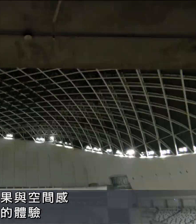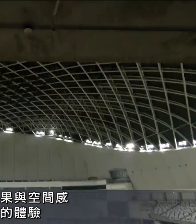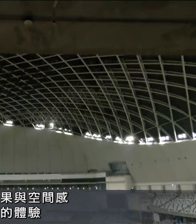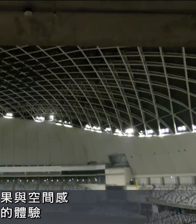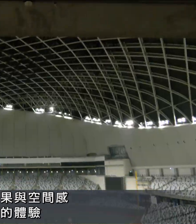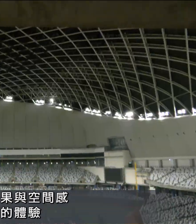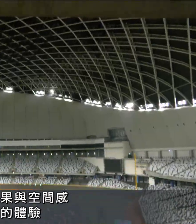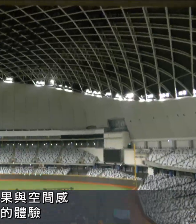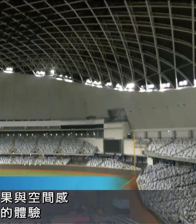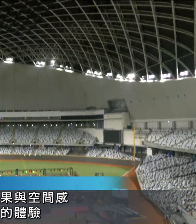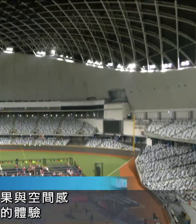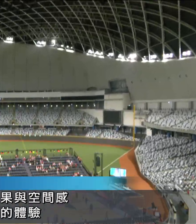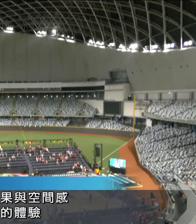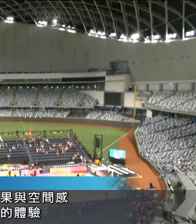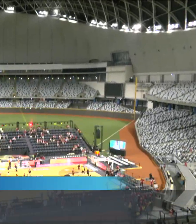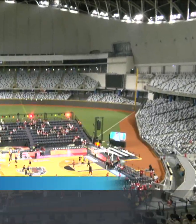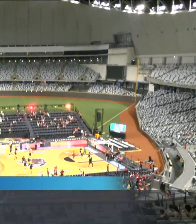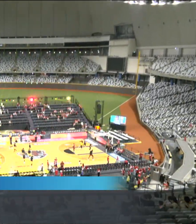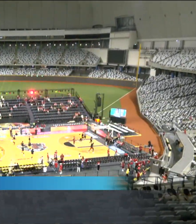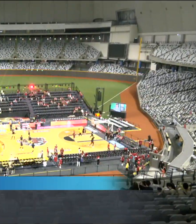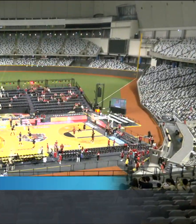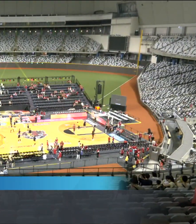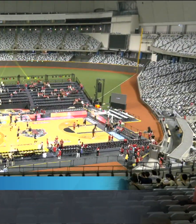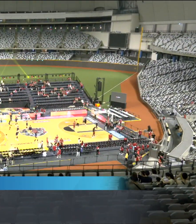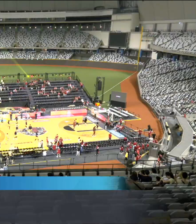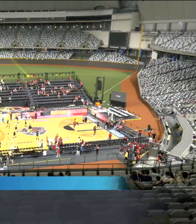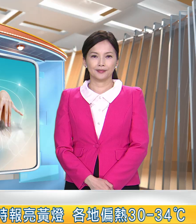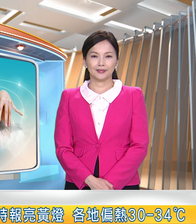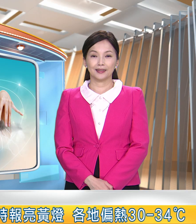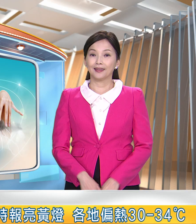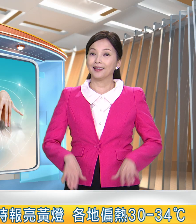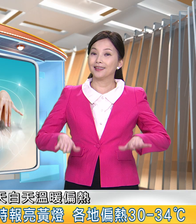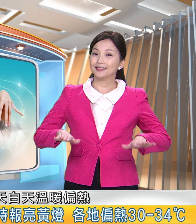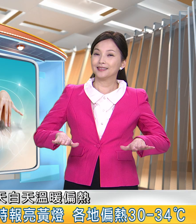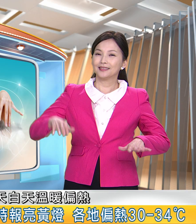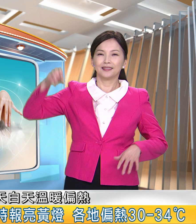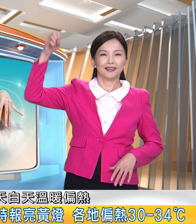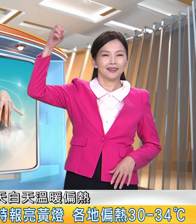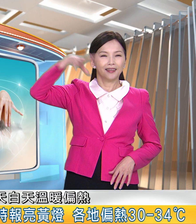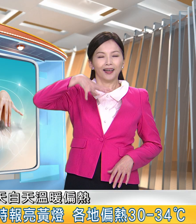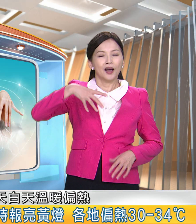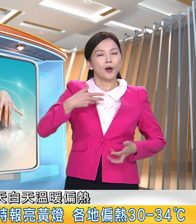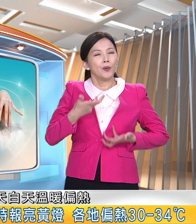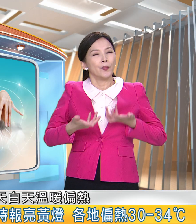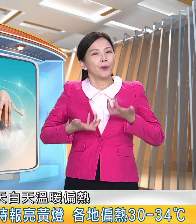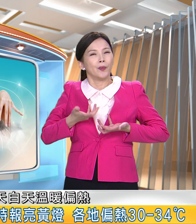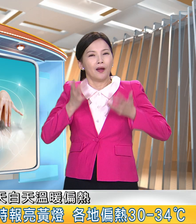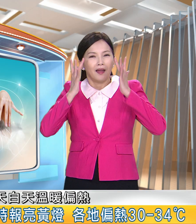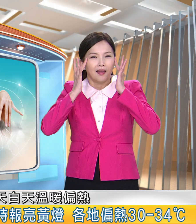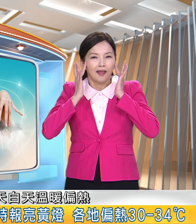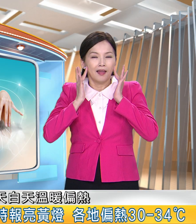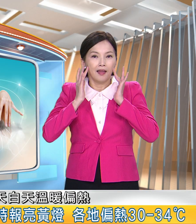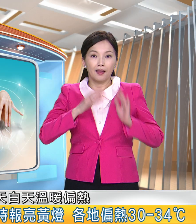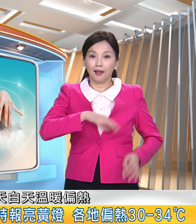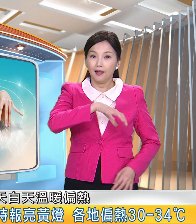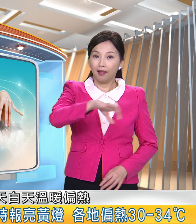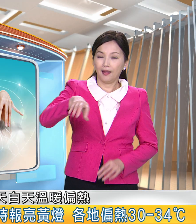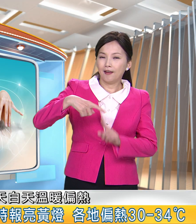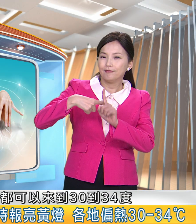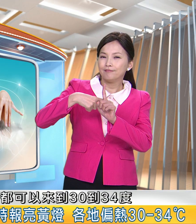给球迷新的体验。记者综合报道。 关心天气，今天白天温暖偏热，各